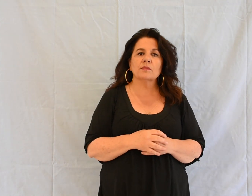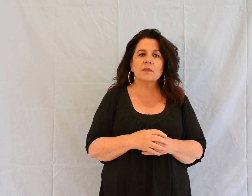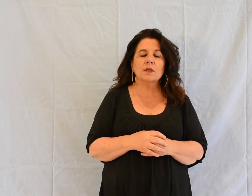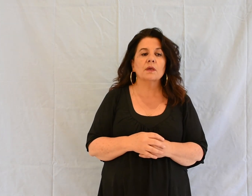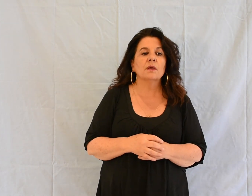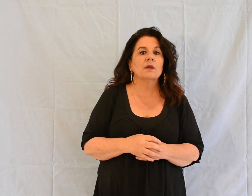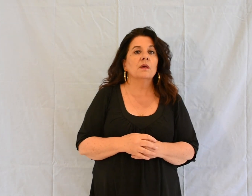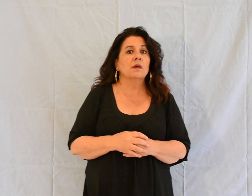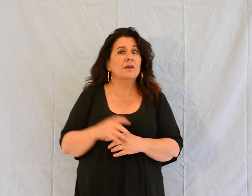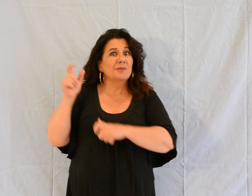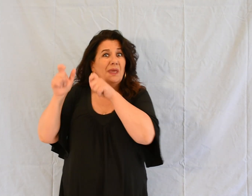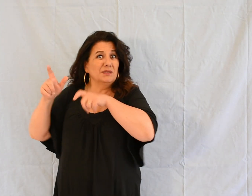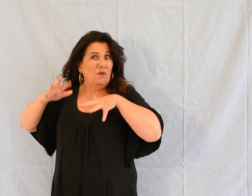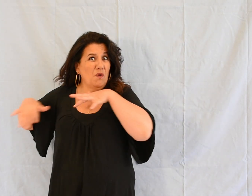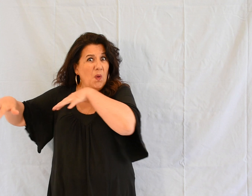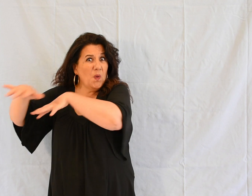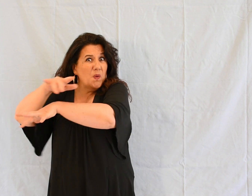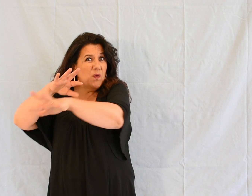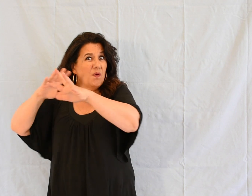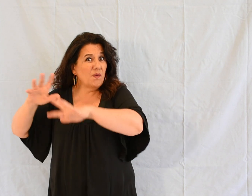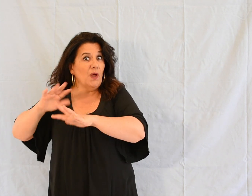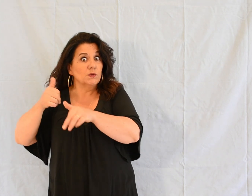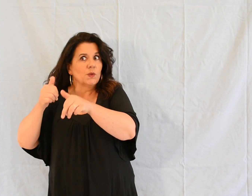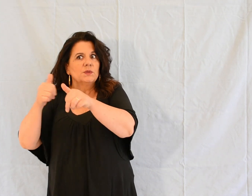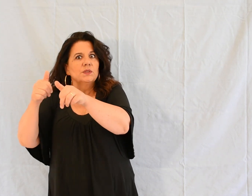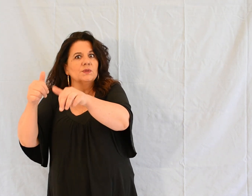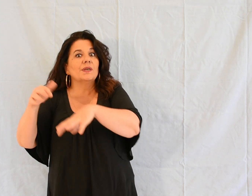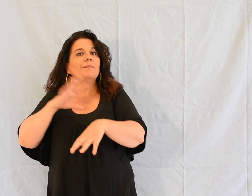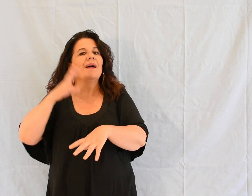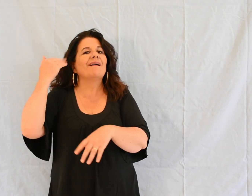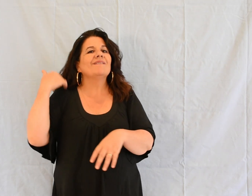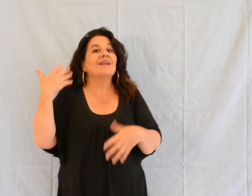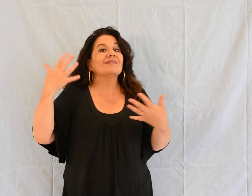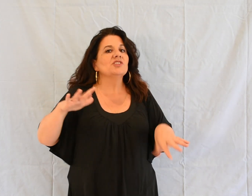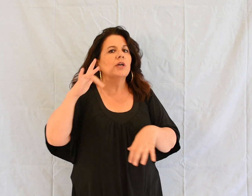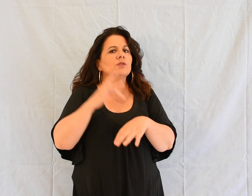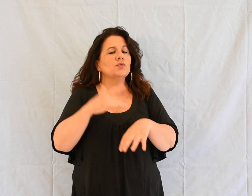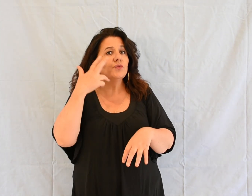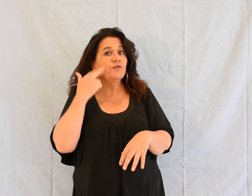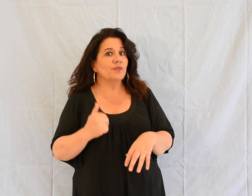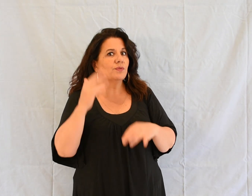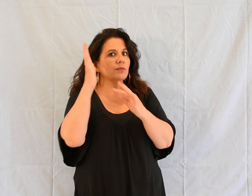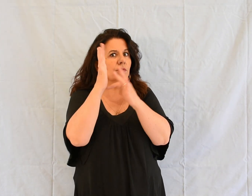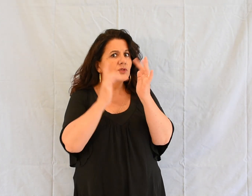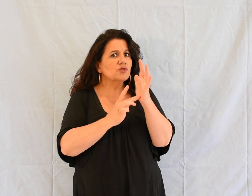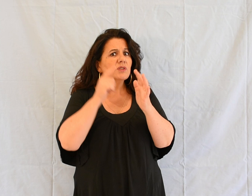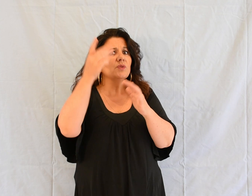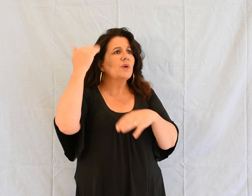Une grande foule le suivait, parce qu'elle avait vu les signes qu'il accomplissait sur les malades.